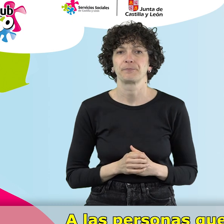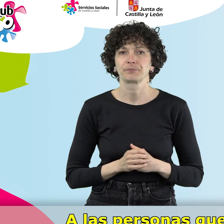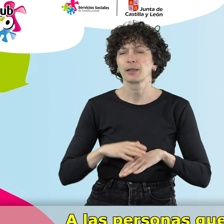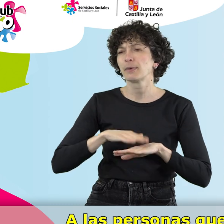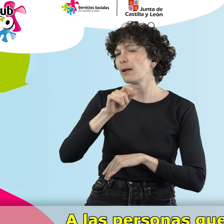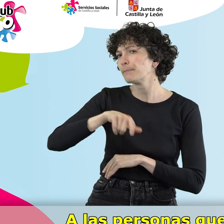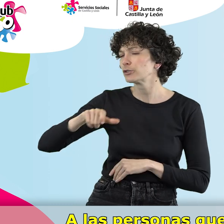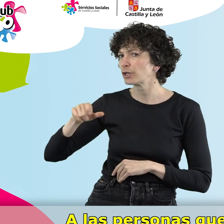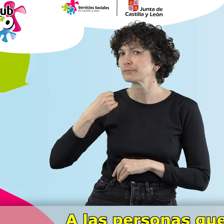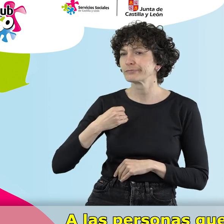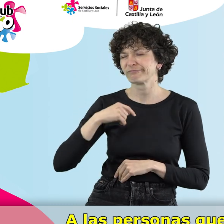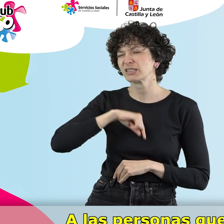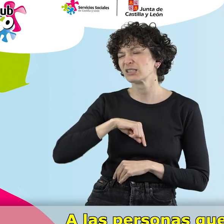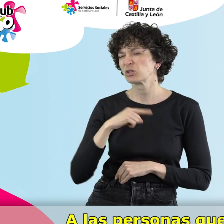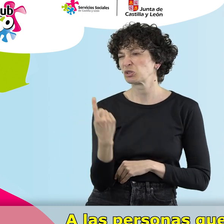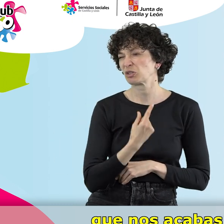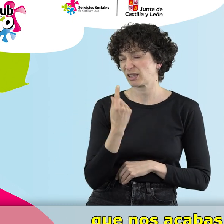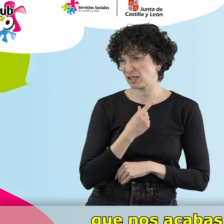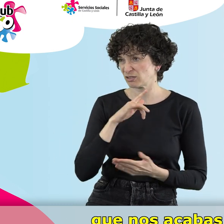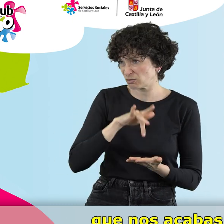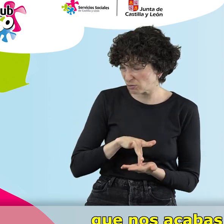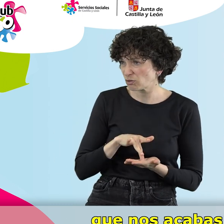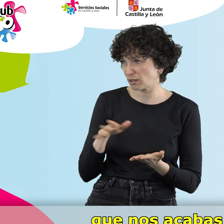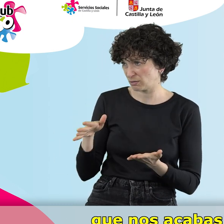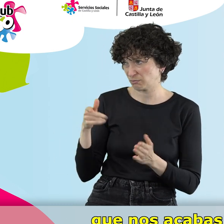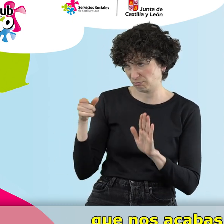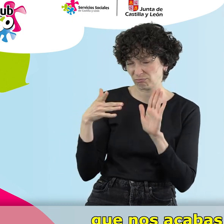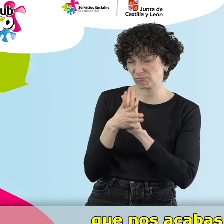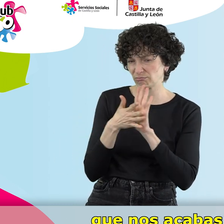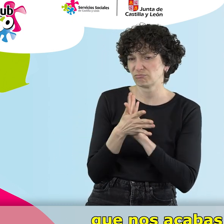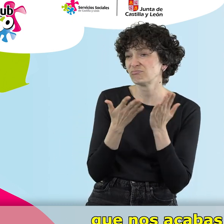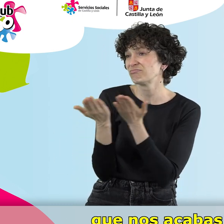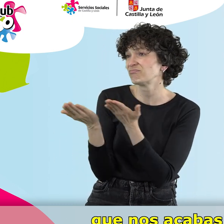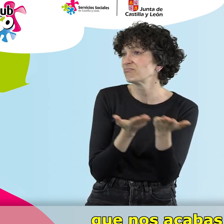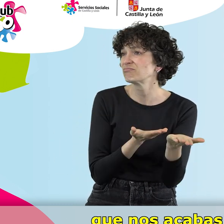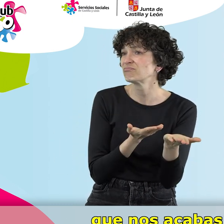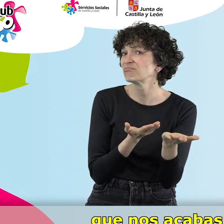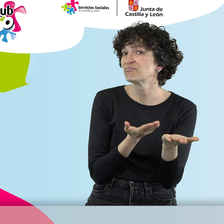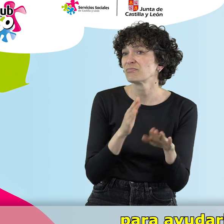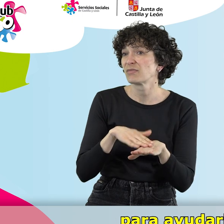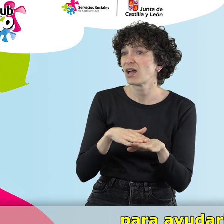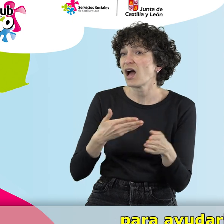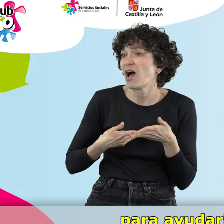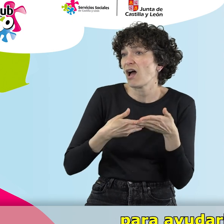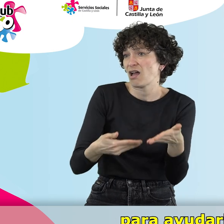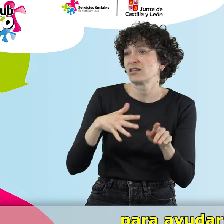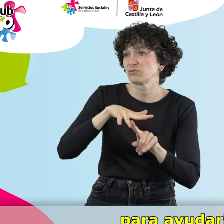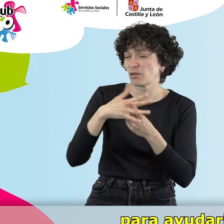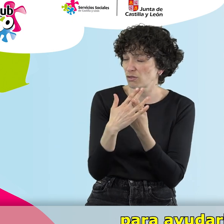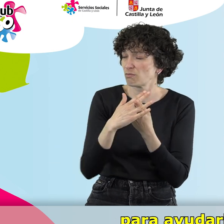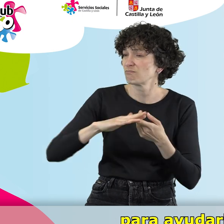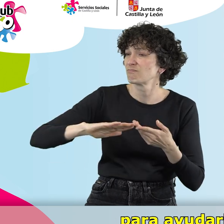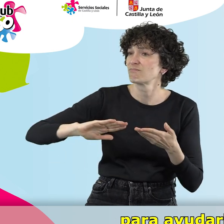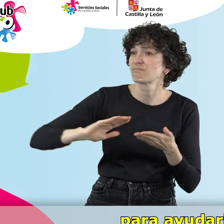personas que están teniendo estos sentimientos de soledad que nos acabas de describir, ¿qué podemos decirles para ayudarles a salir de